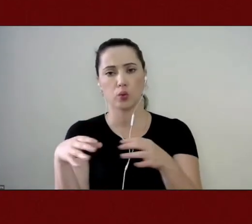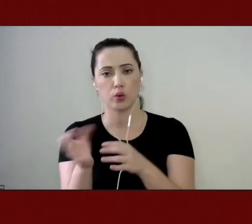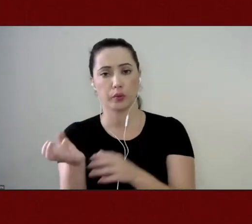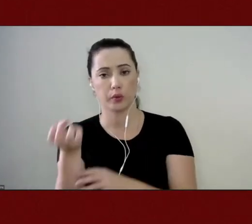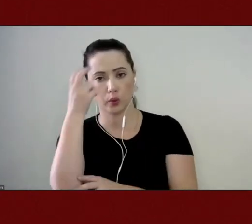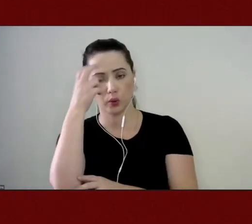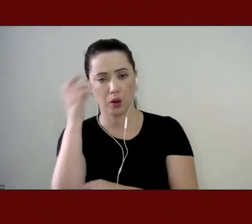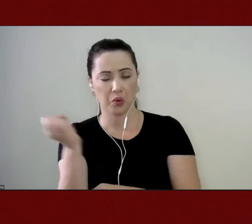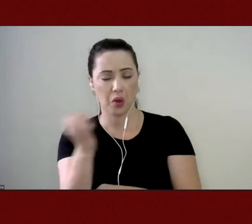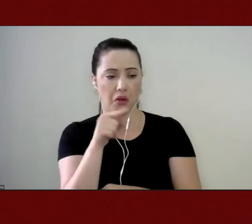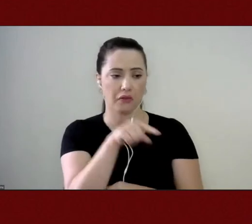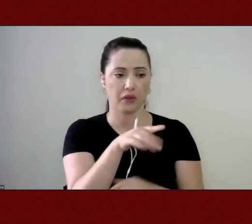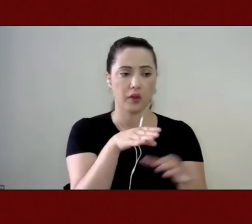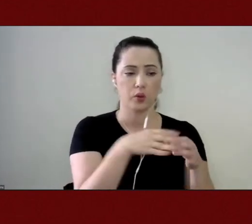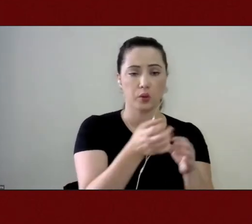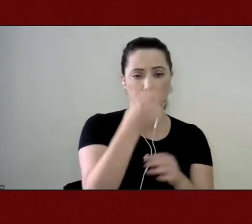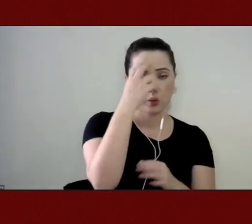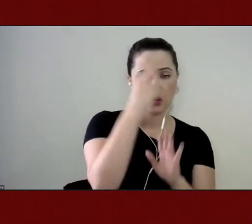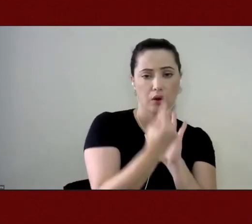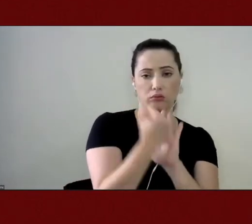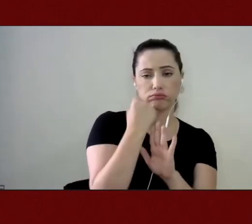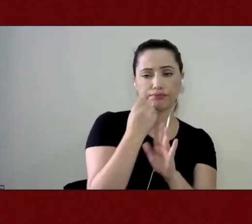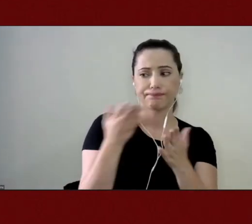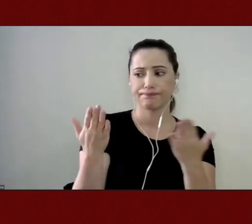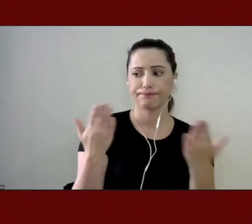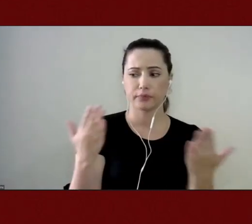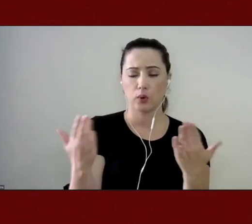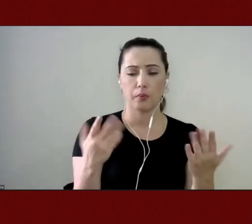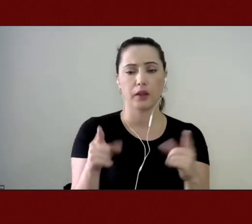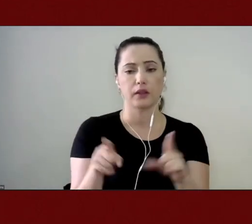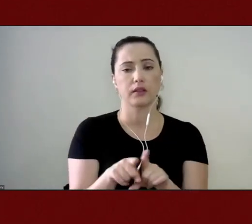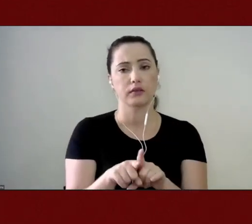dentro do campo mais geral do modernismo brasileiro, né?